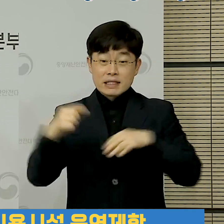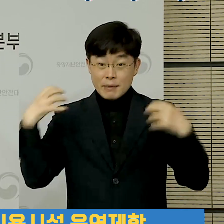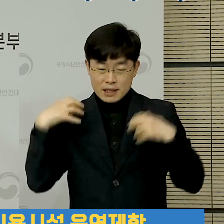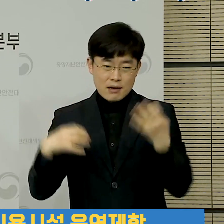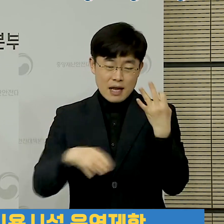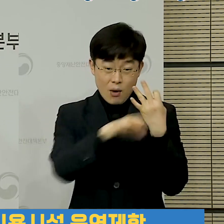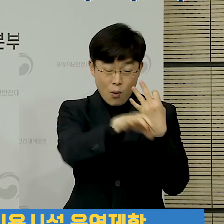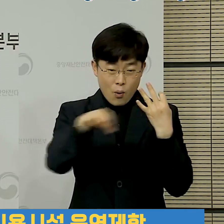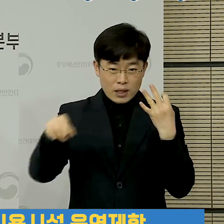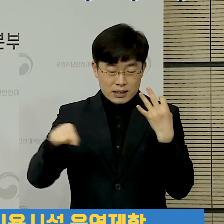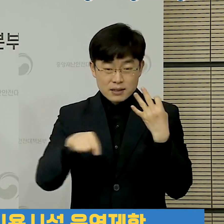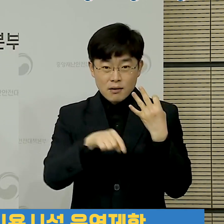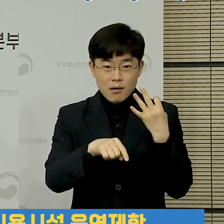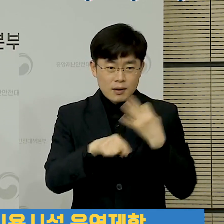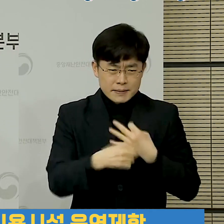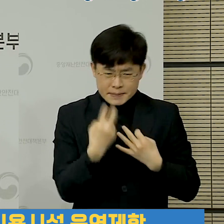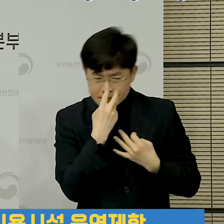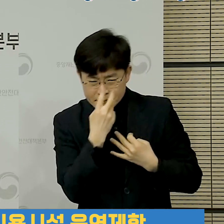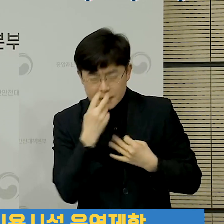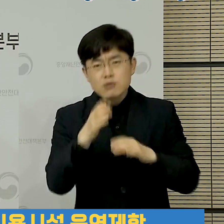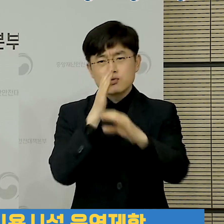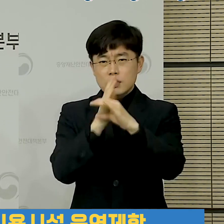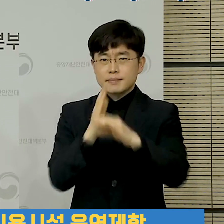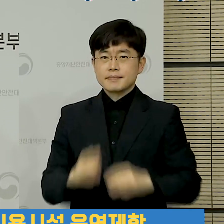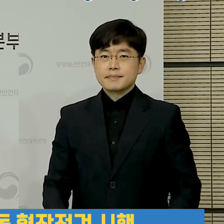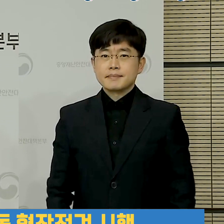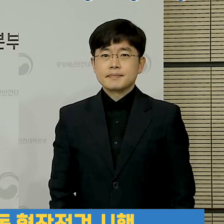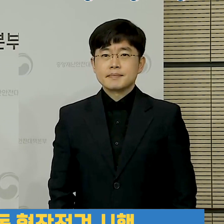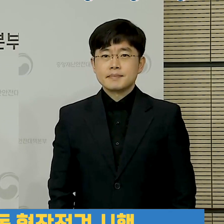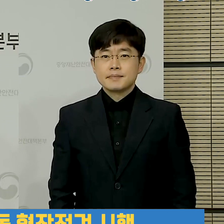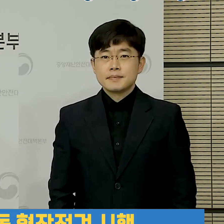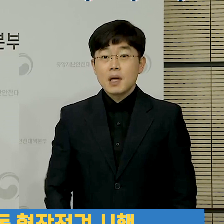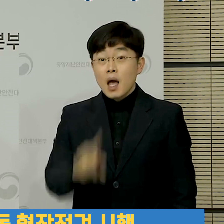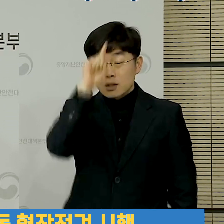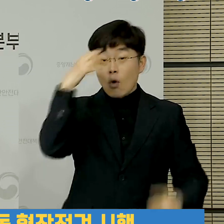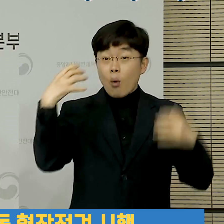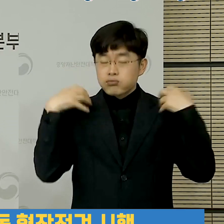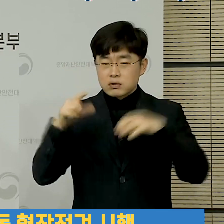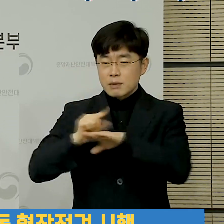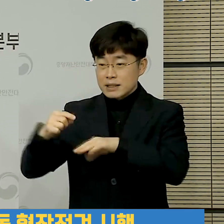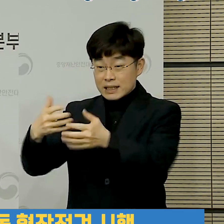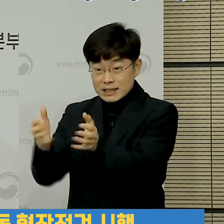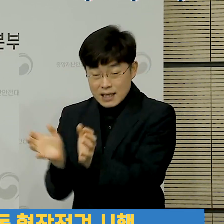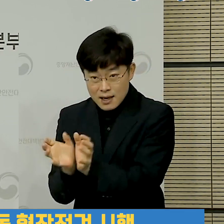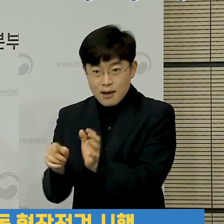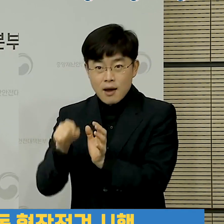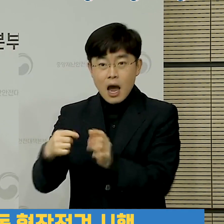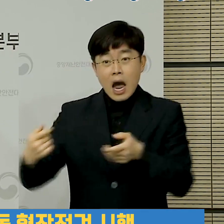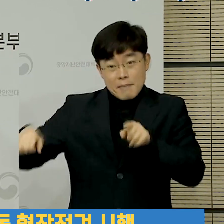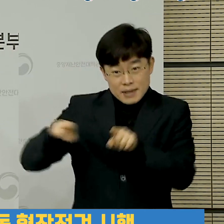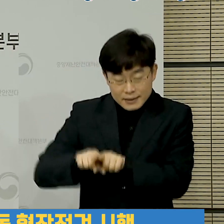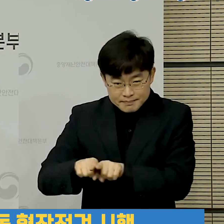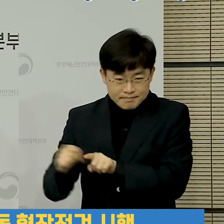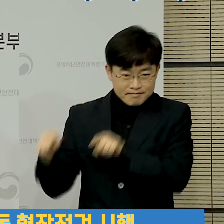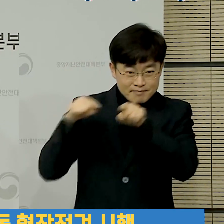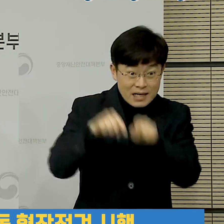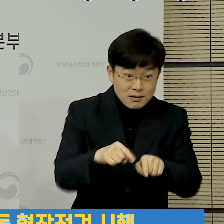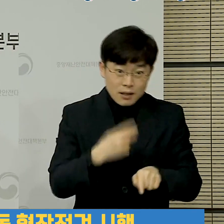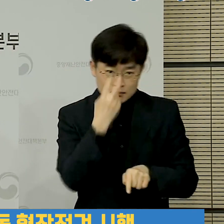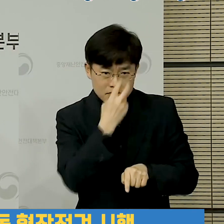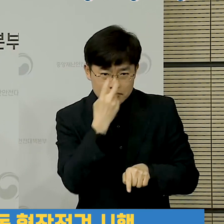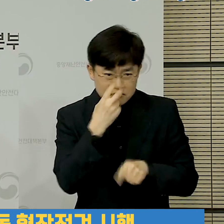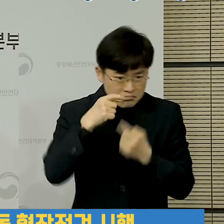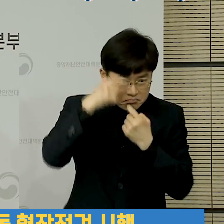제한 업종으로 지정해서 관리하고 있습니다. 정부와 지자체, 유관기관이 합동으로 현장 점검을